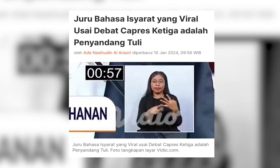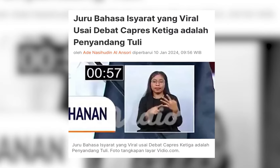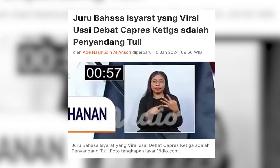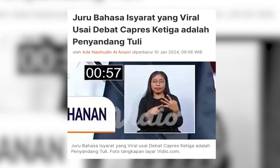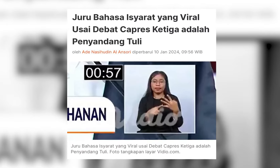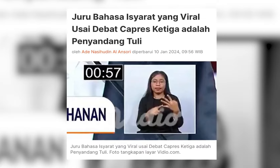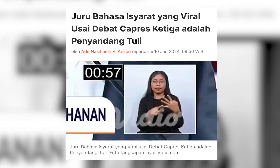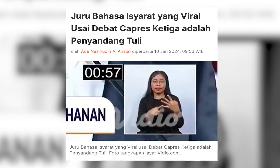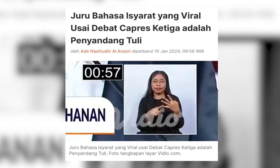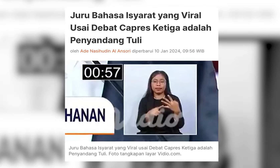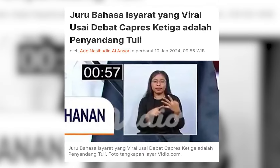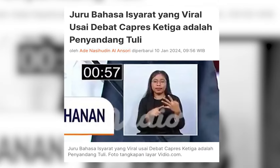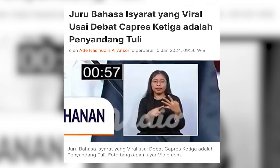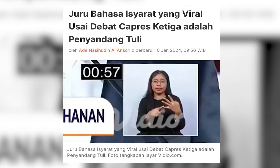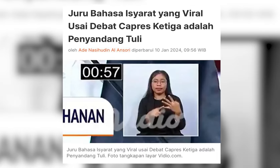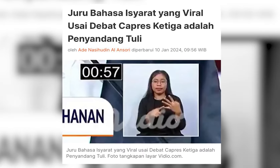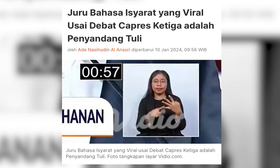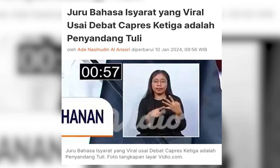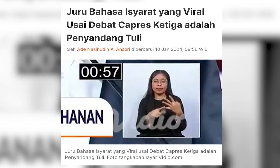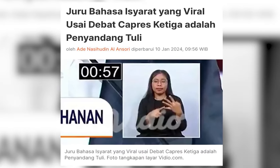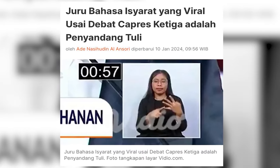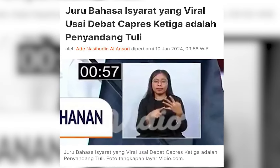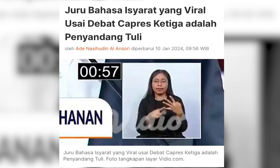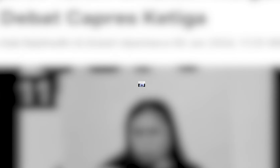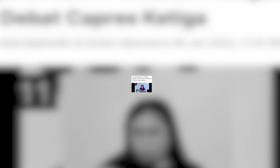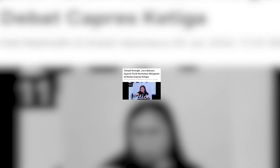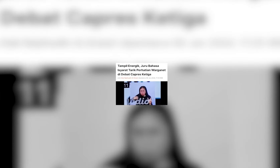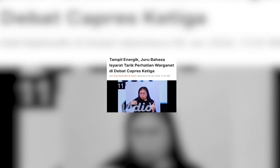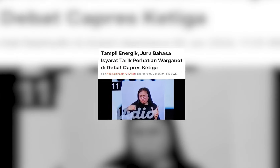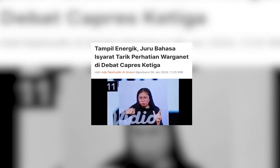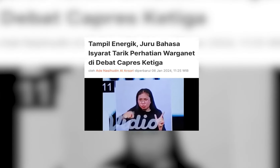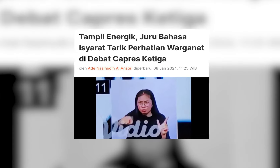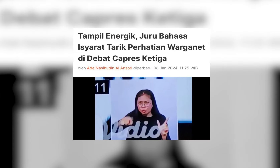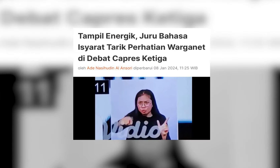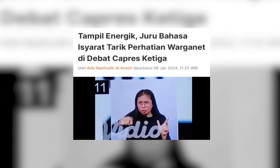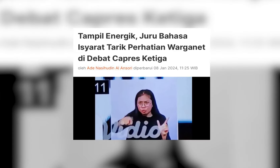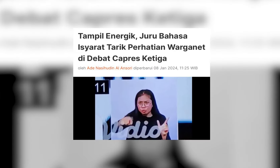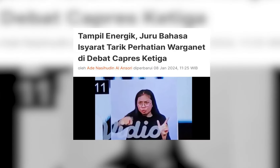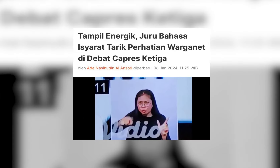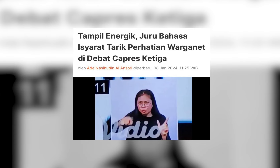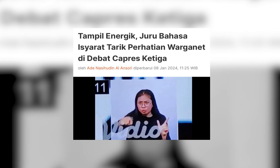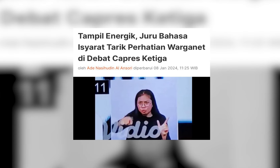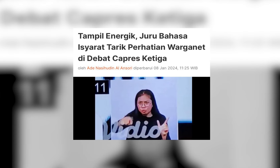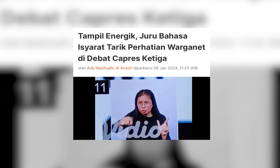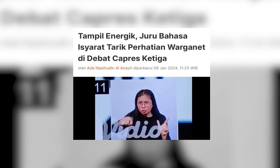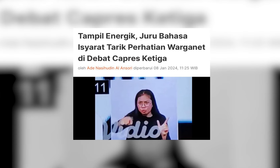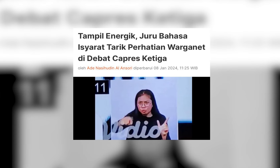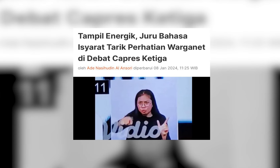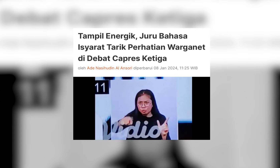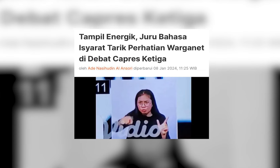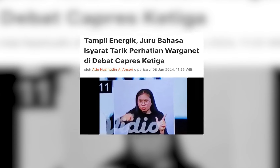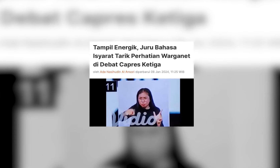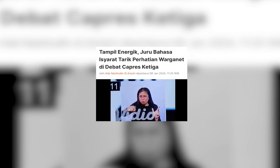pulu malah mendukung saya Wah kamu tuh Hebat kamu tuh bagus enggak usah takut Kamu tuh ekspresinya bagus Nah ini kesempatan emas kamu